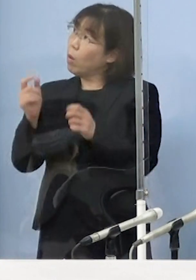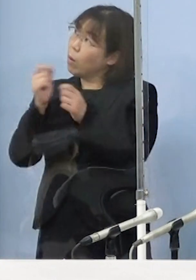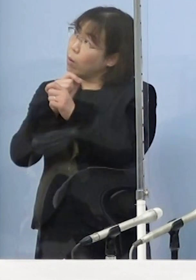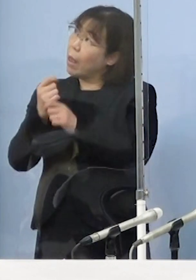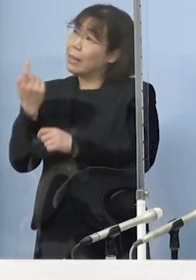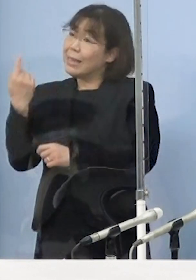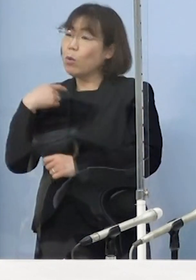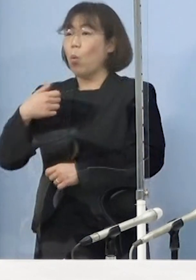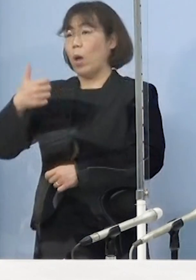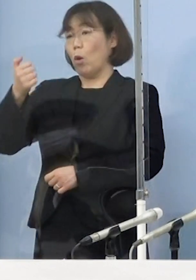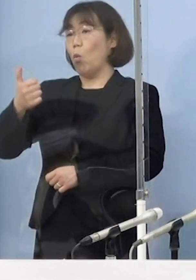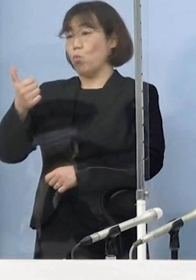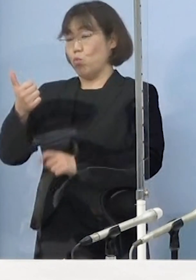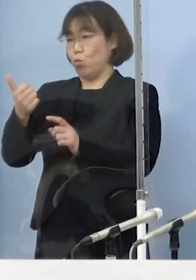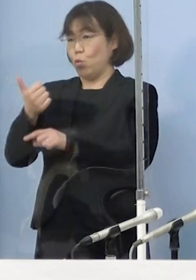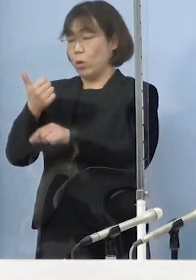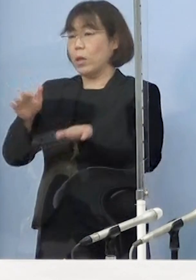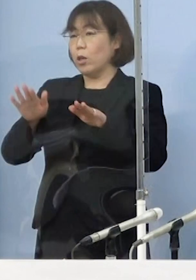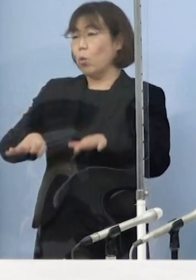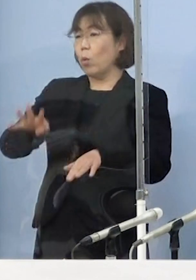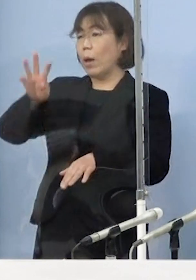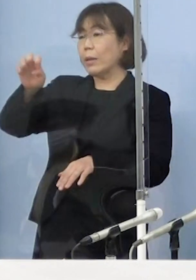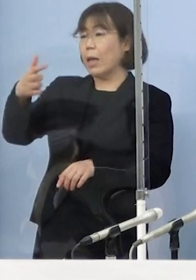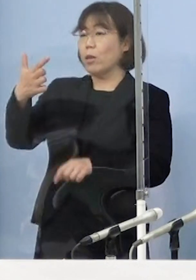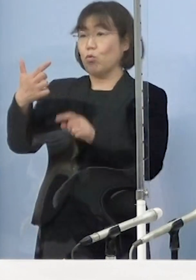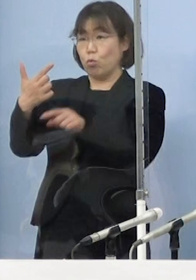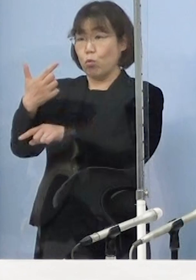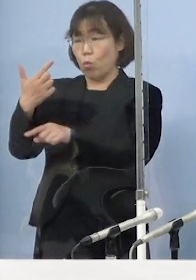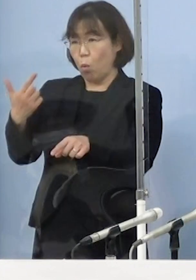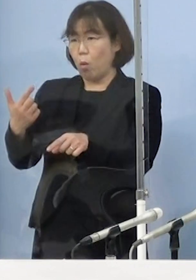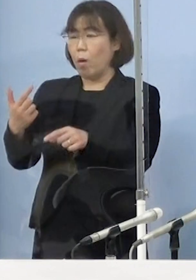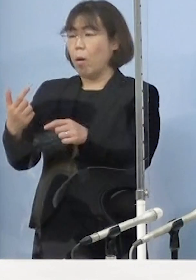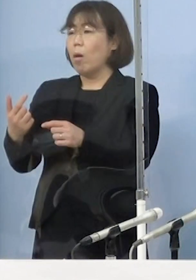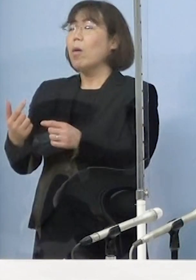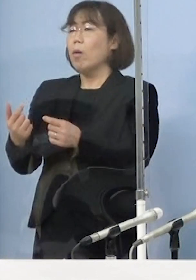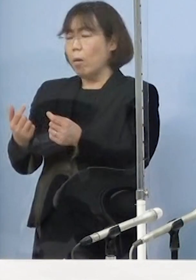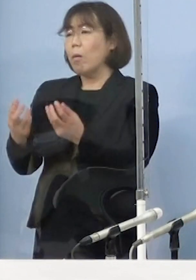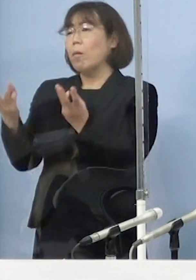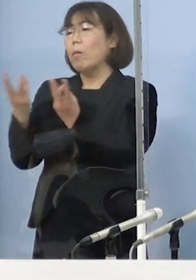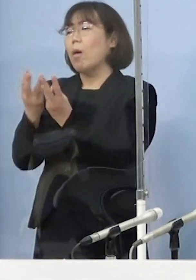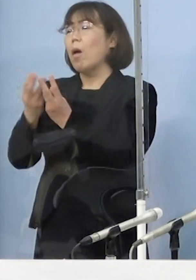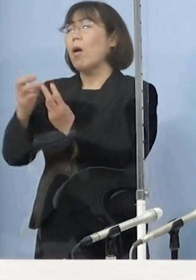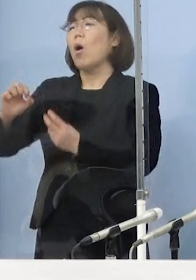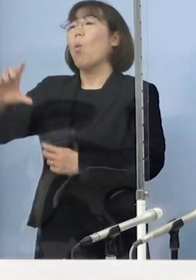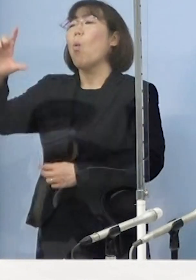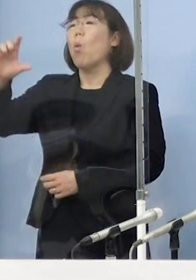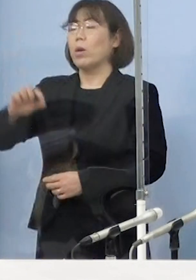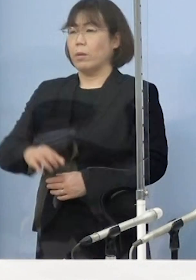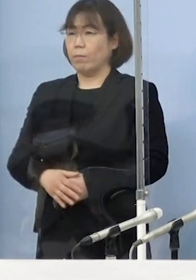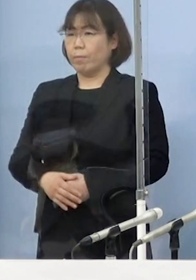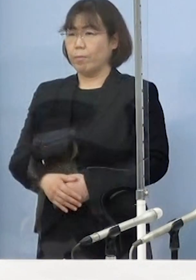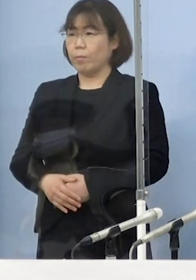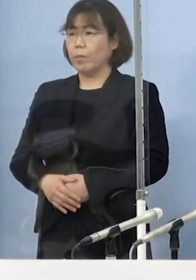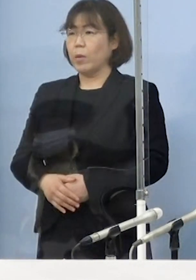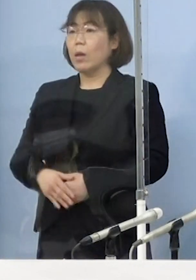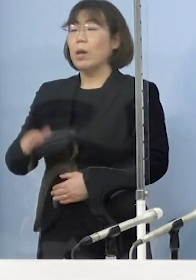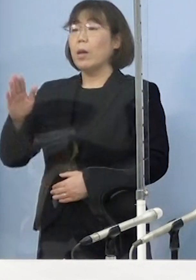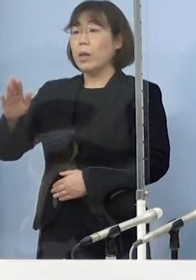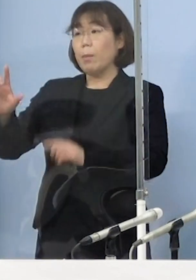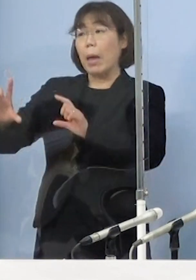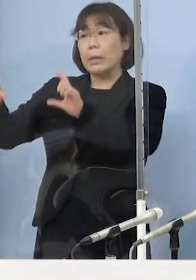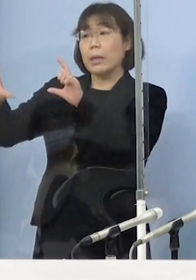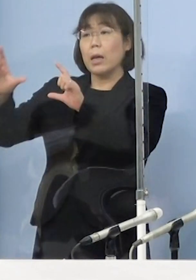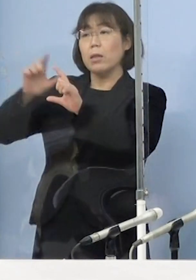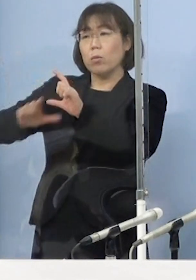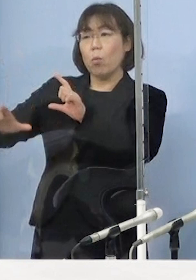昨日が55、今日36と、やはり数が多いですよね。まあ、今度どんどんどんどん東日本へ今